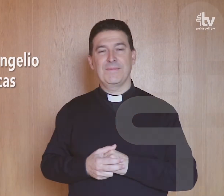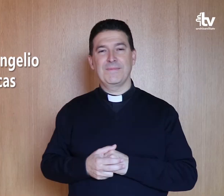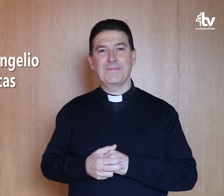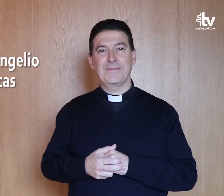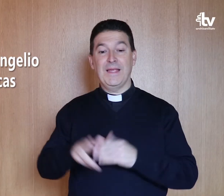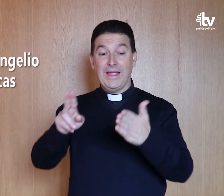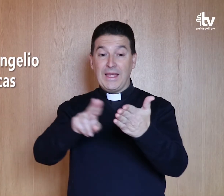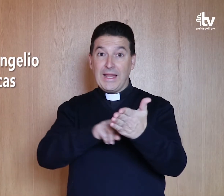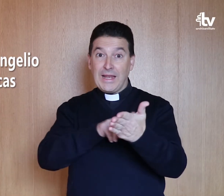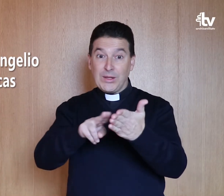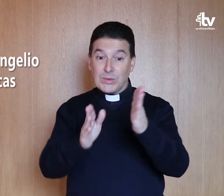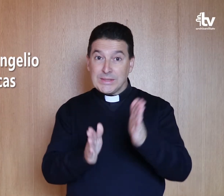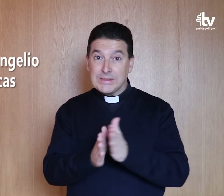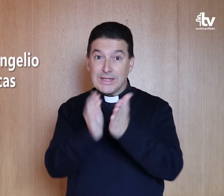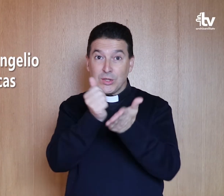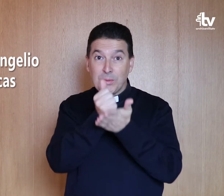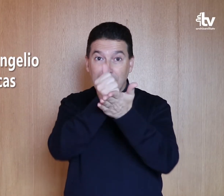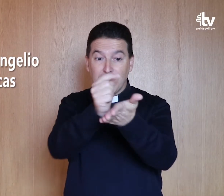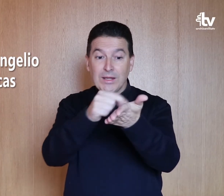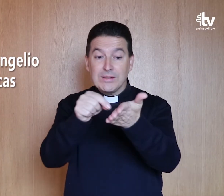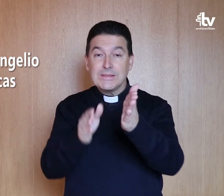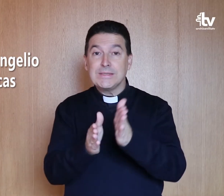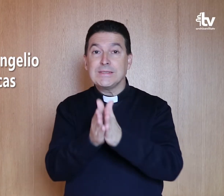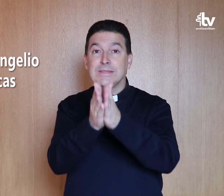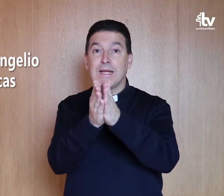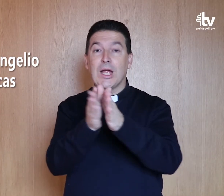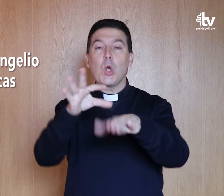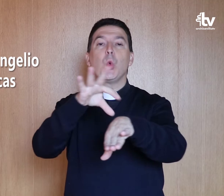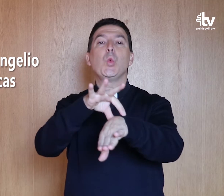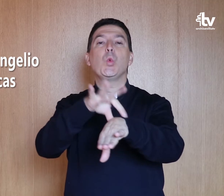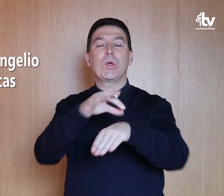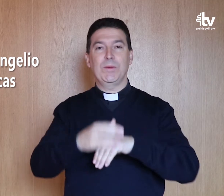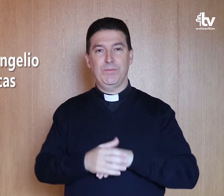Lectura del Santo Evangelio según San Lucas